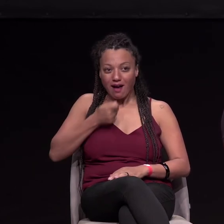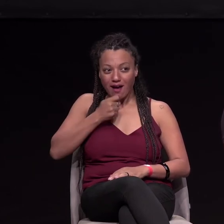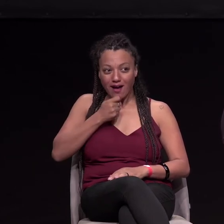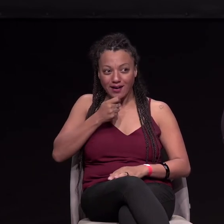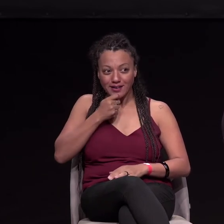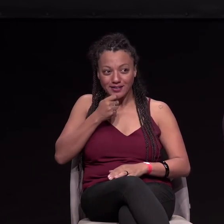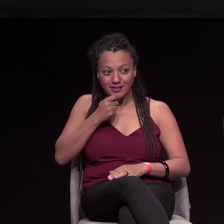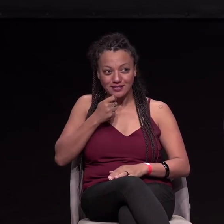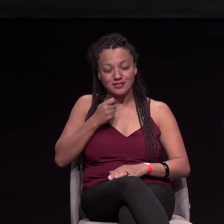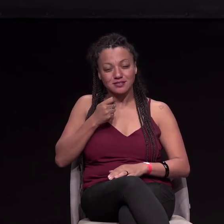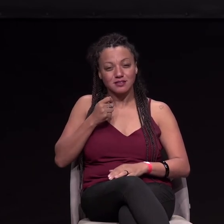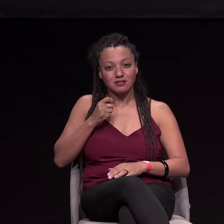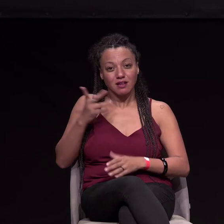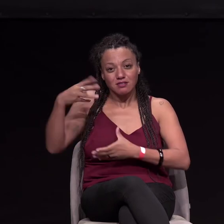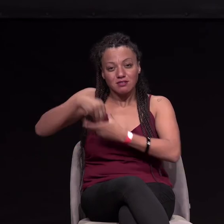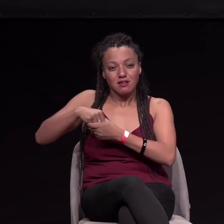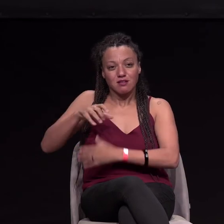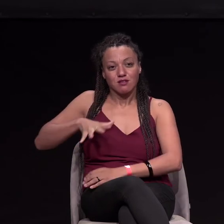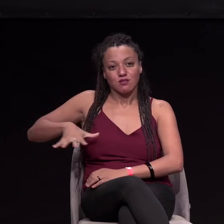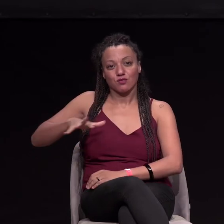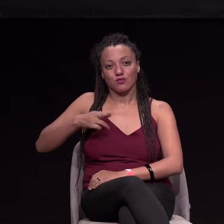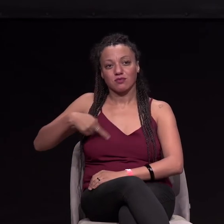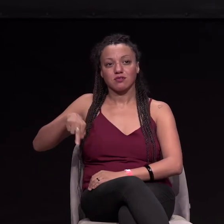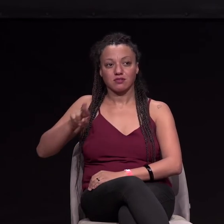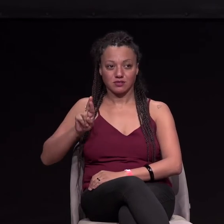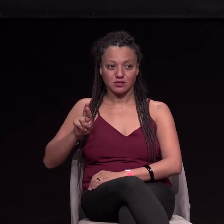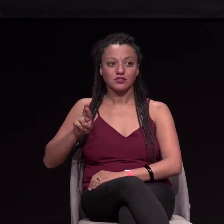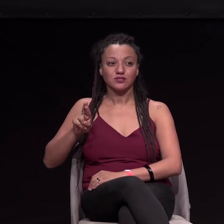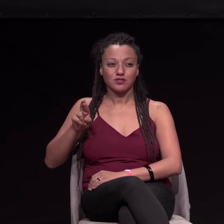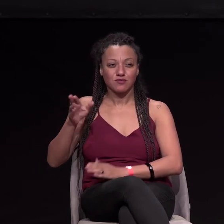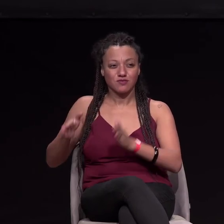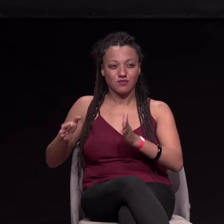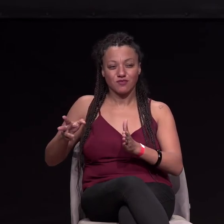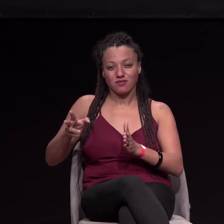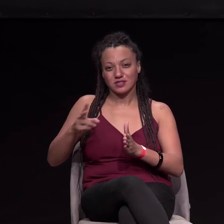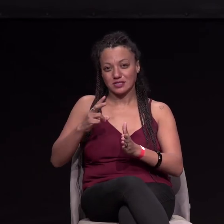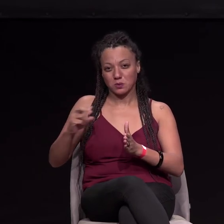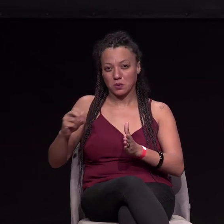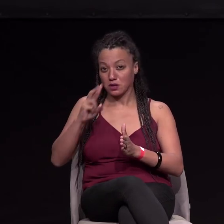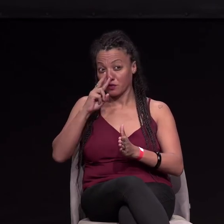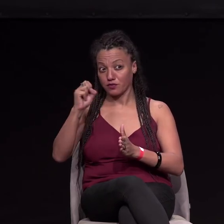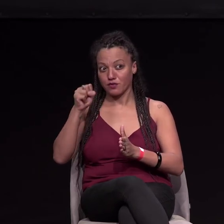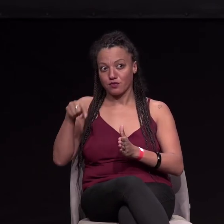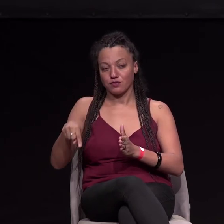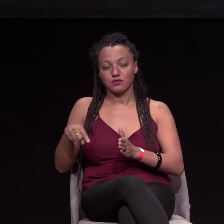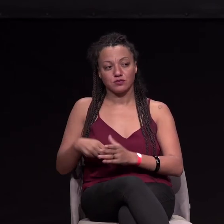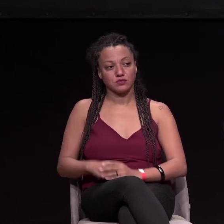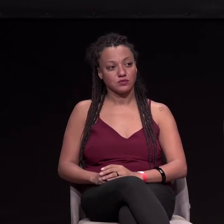contornos religiosos ainda nesse período ok